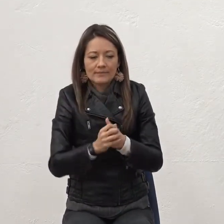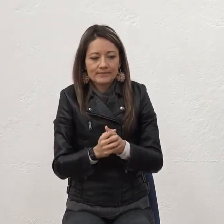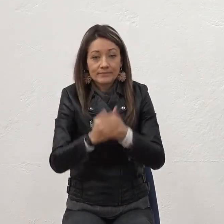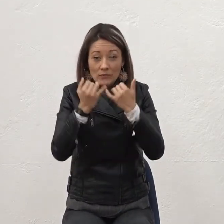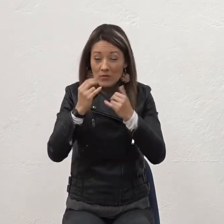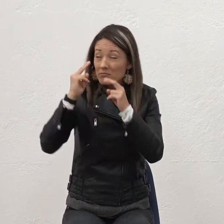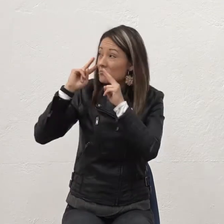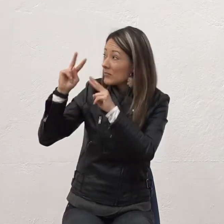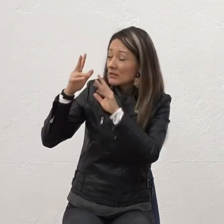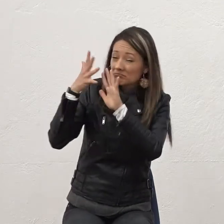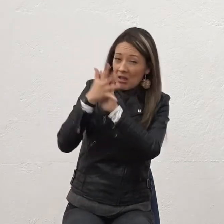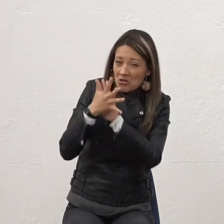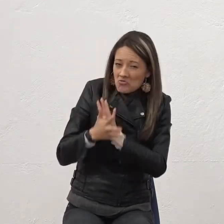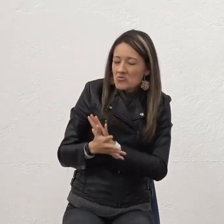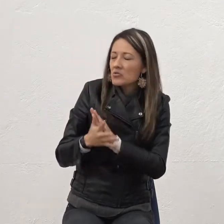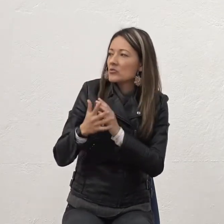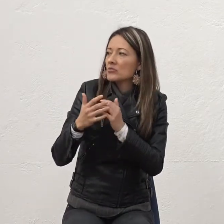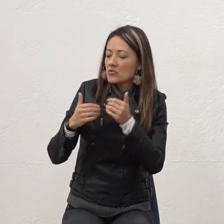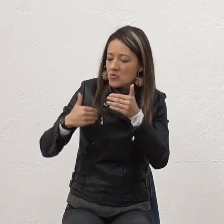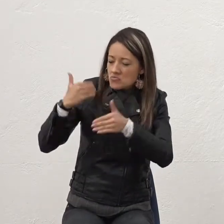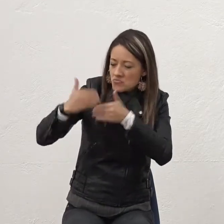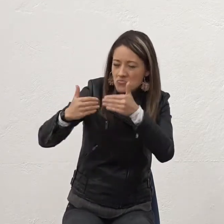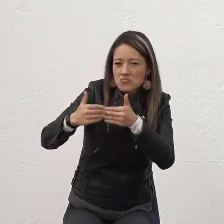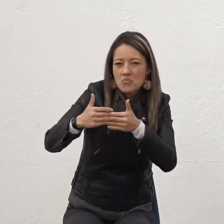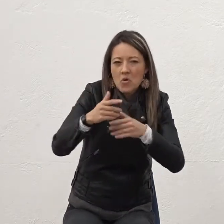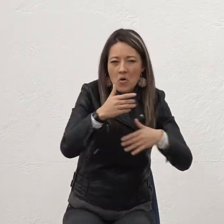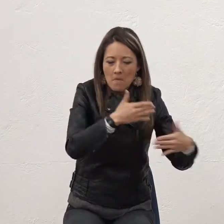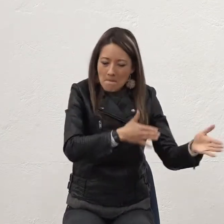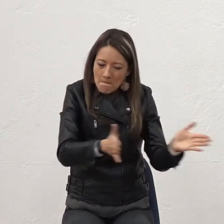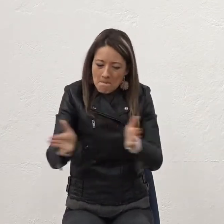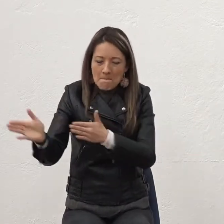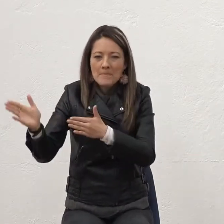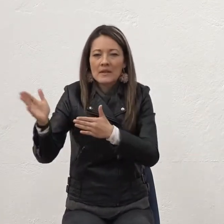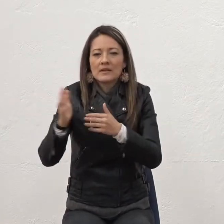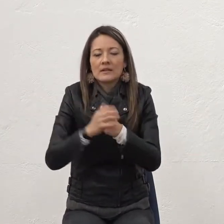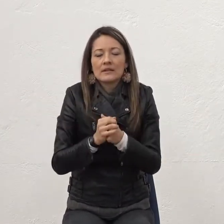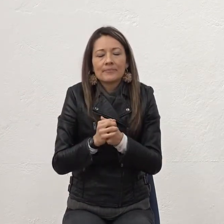ahorita los anuncios y lo que se ha venido programando del